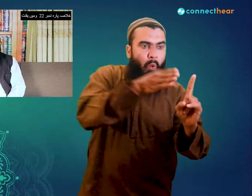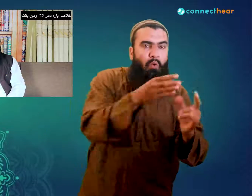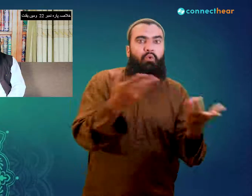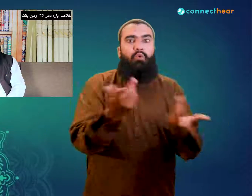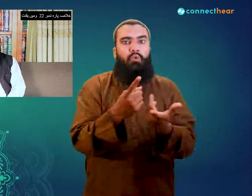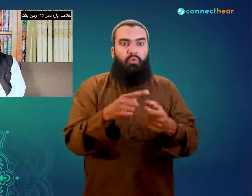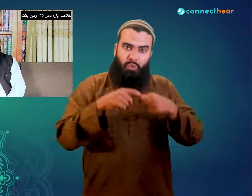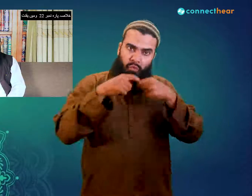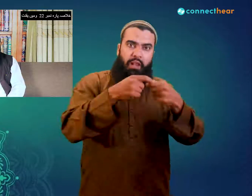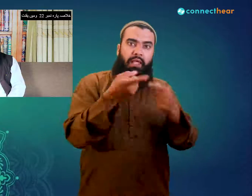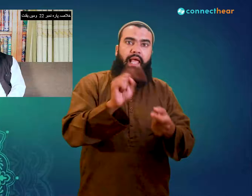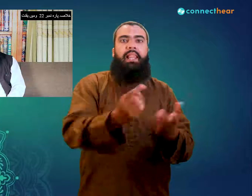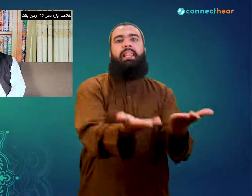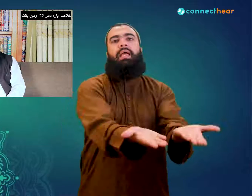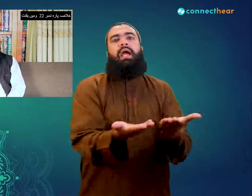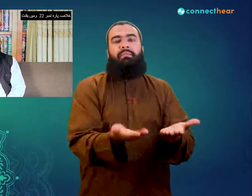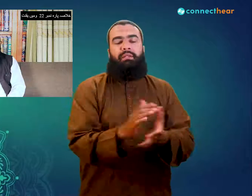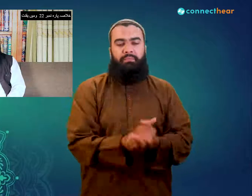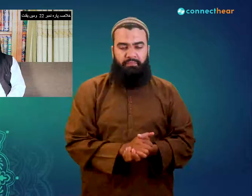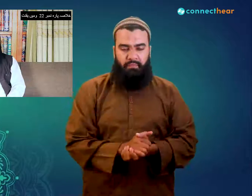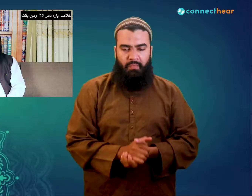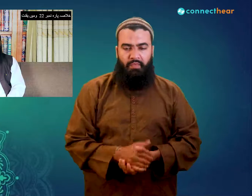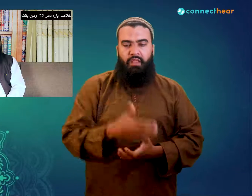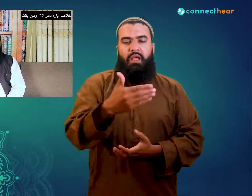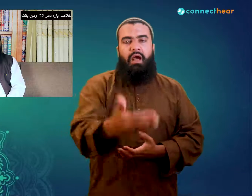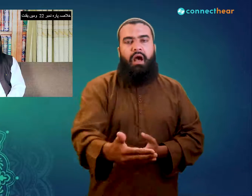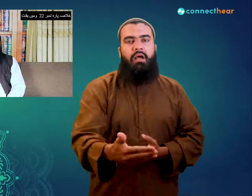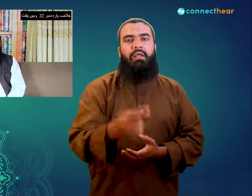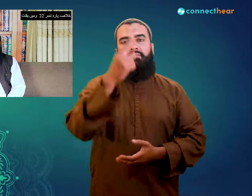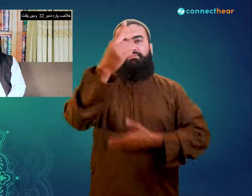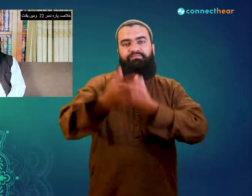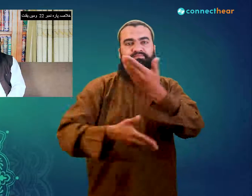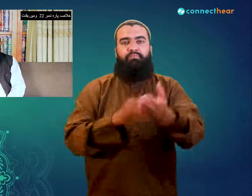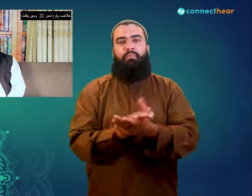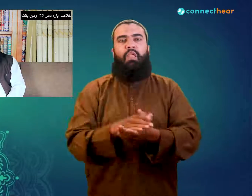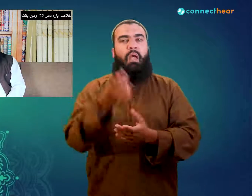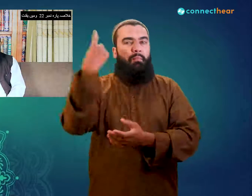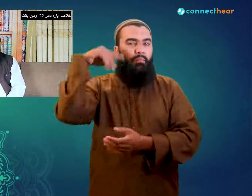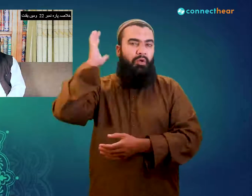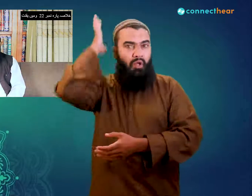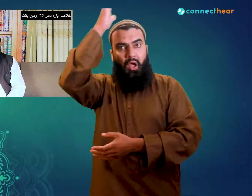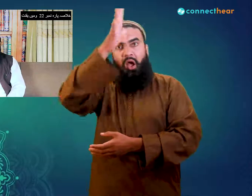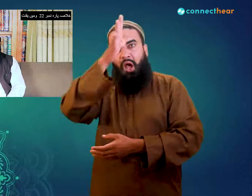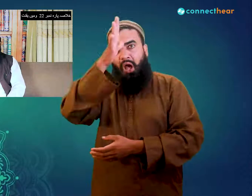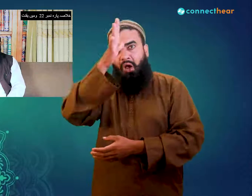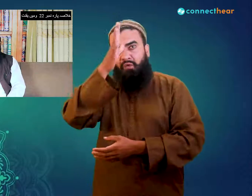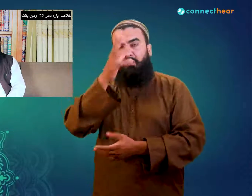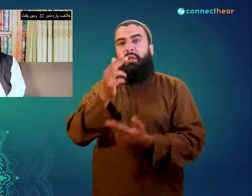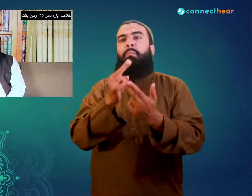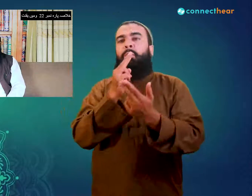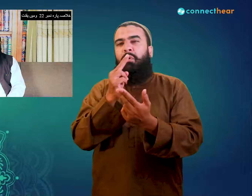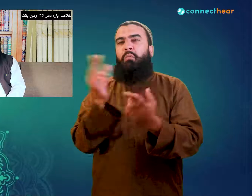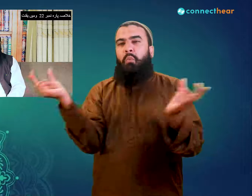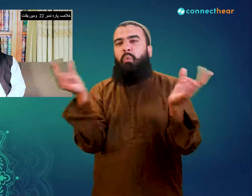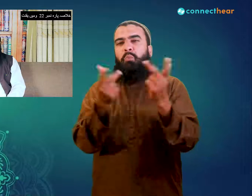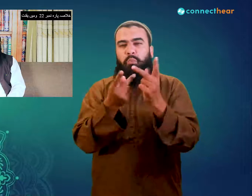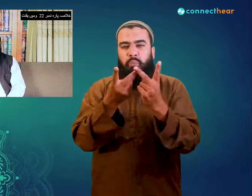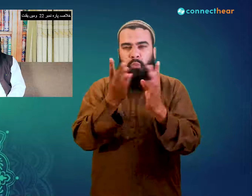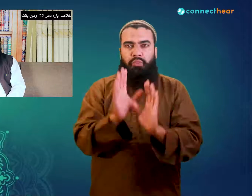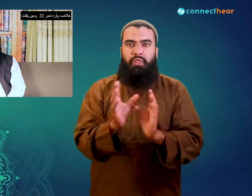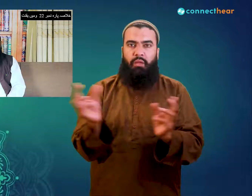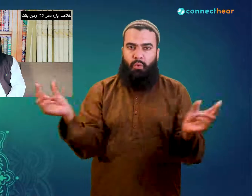منکرین رسالت کی تنبیہ کے لیے پہلے وقت کا ایک قصہ بیان کیا گیا ہے۔ آیت نمبر 21